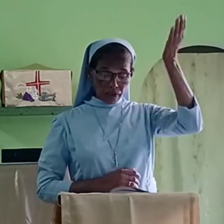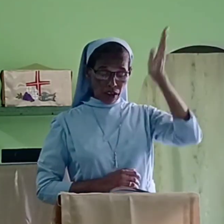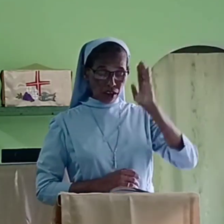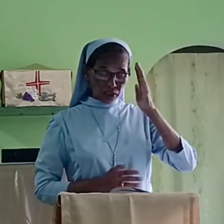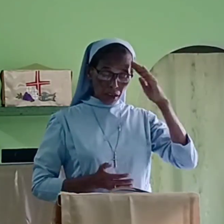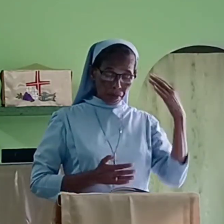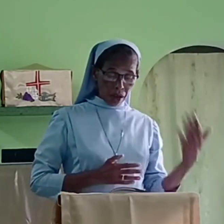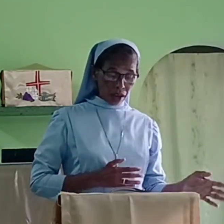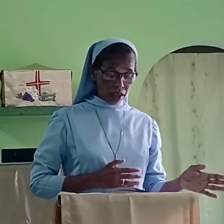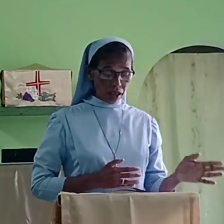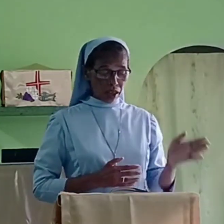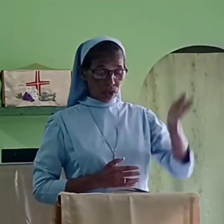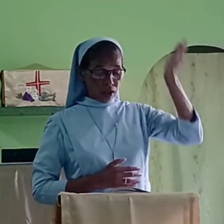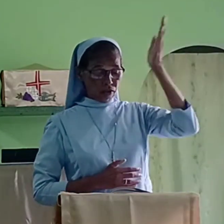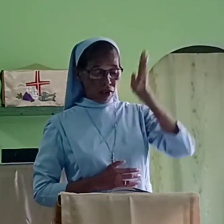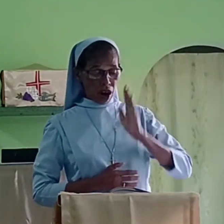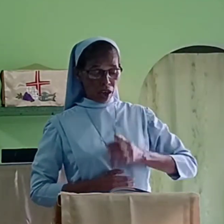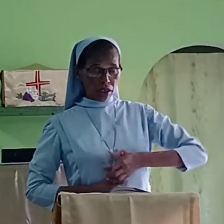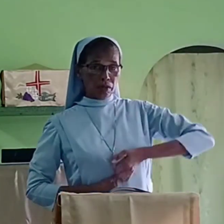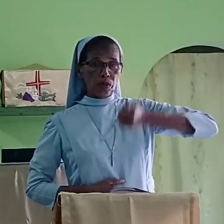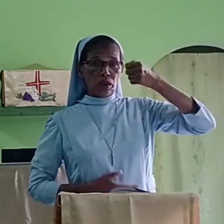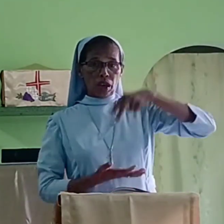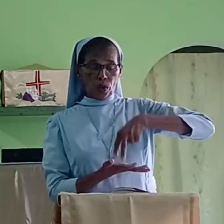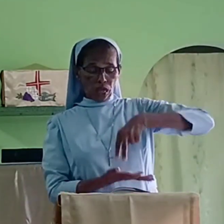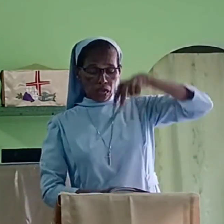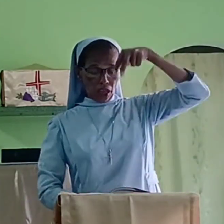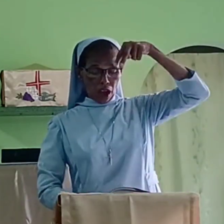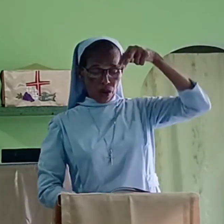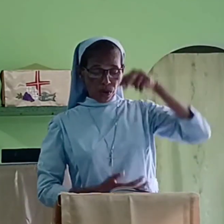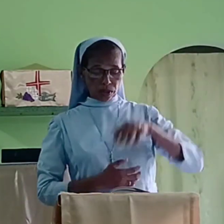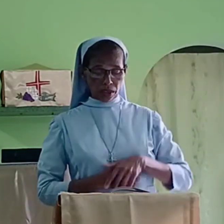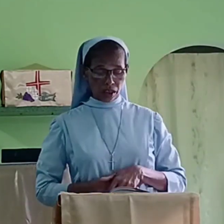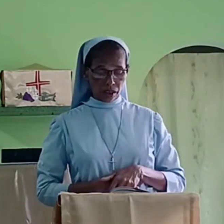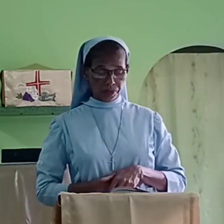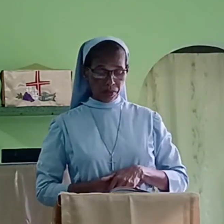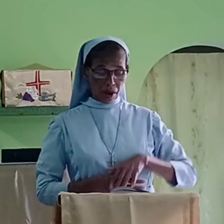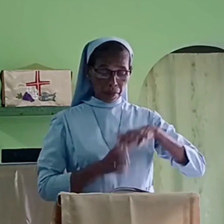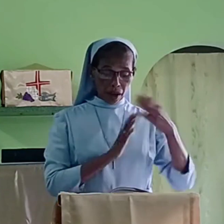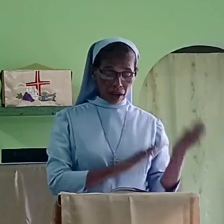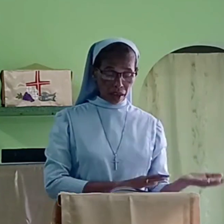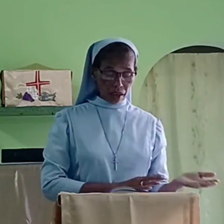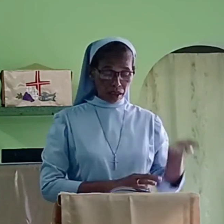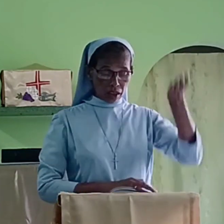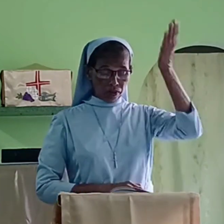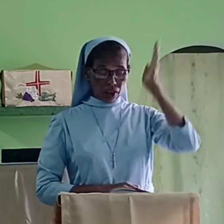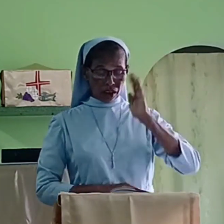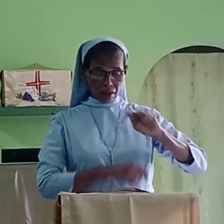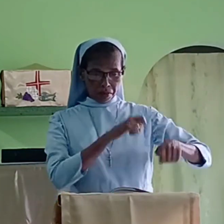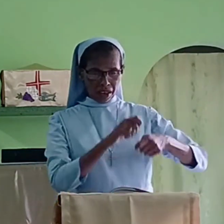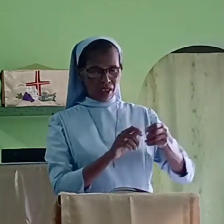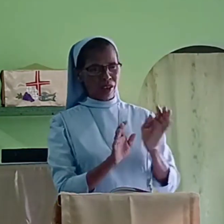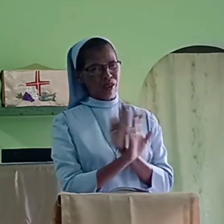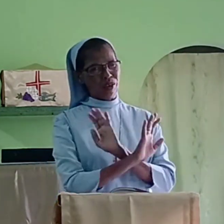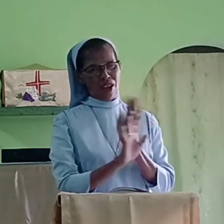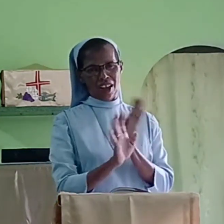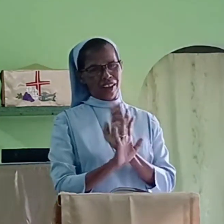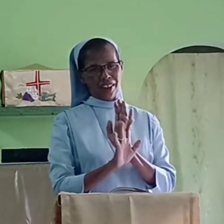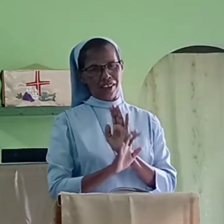බන්ධනයෙන් උන්වහන්සේ මුදා උත්ථාන කර වදාළසේක. මන්ද මරණයට උන්වහන්සේ බැඳ තබාගත නොහැකි